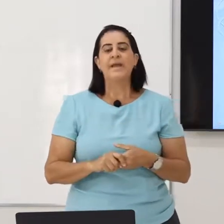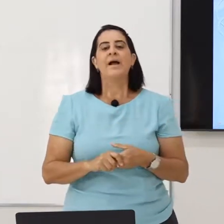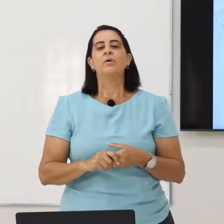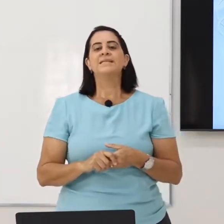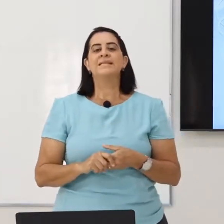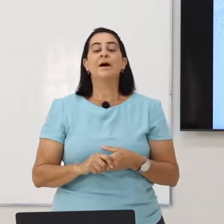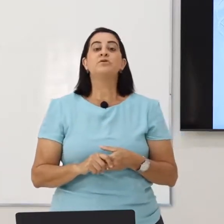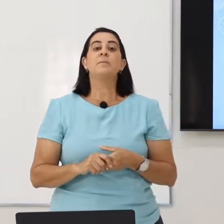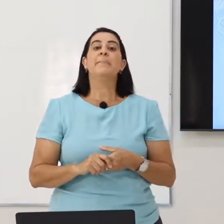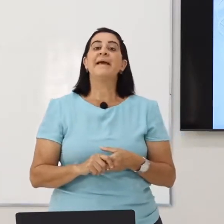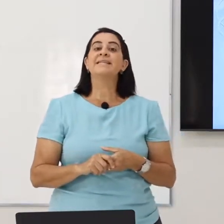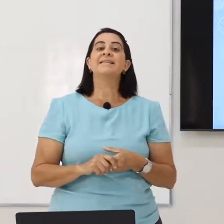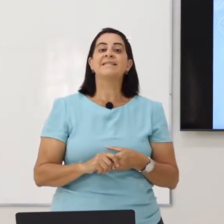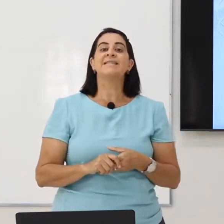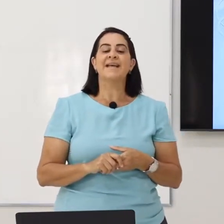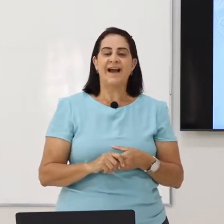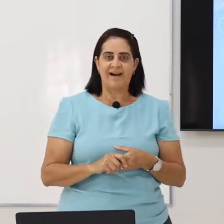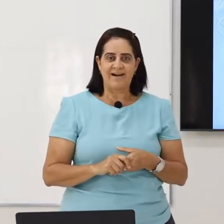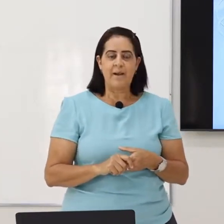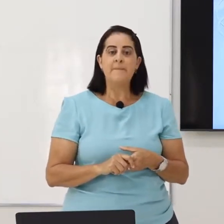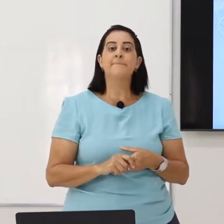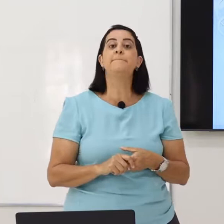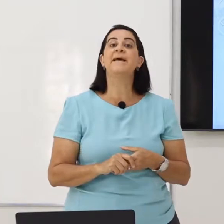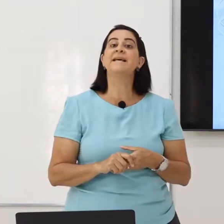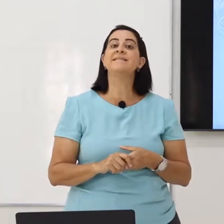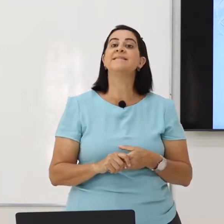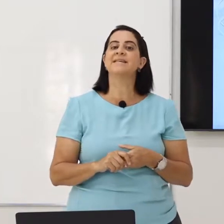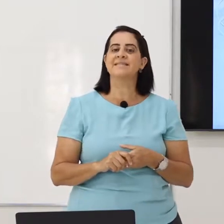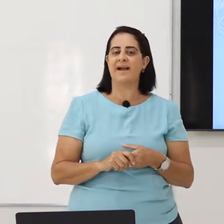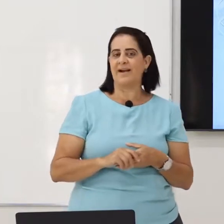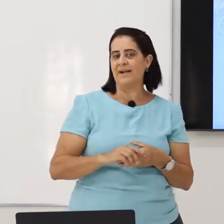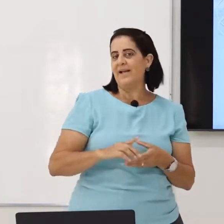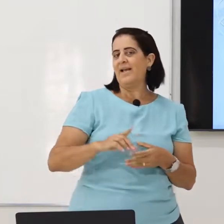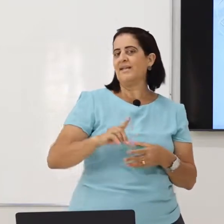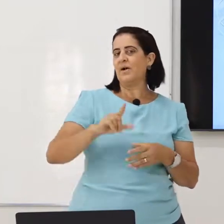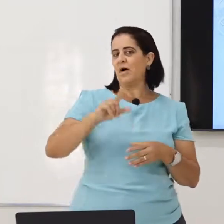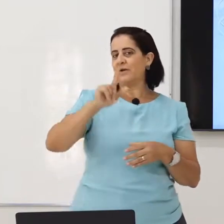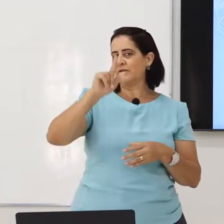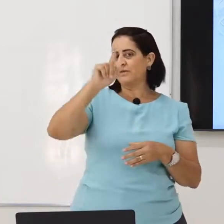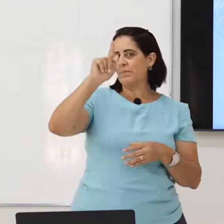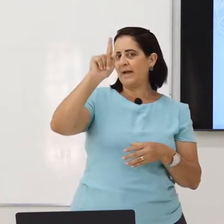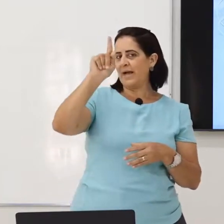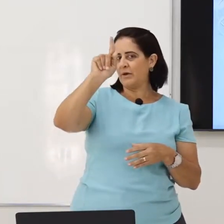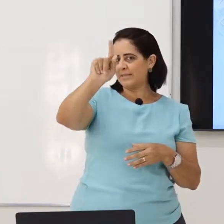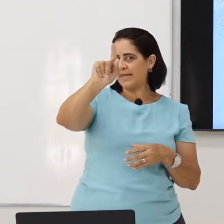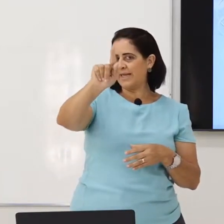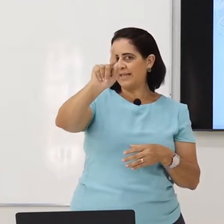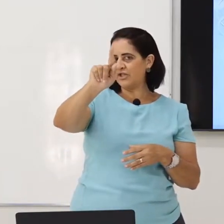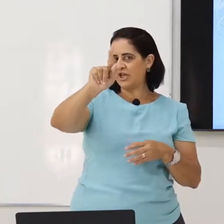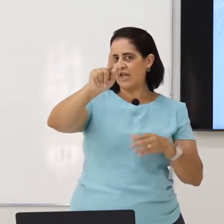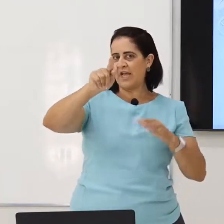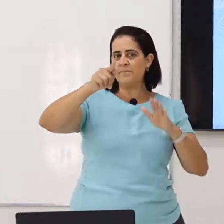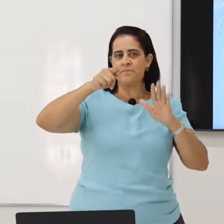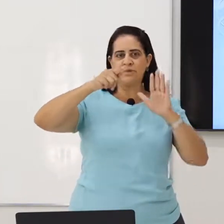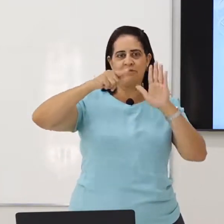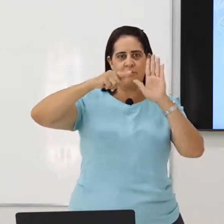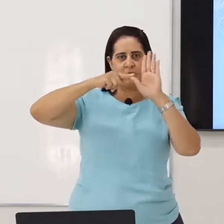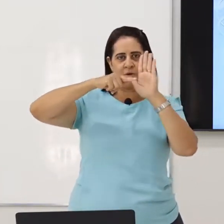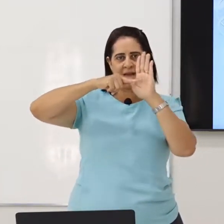O sinal de pesquisar. Pesquisar. Então, ó, nós vamos pegar a nossa letra G, vamos colocar